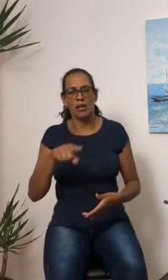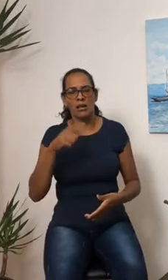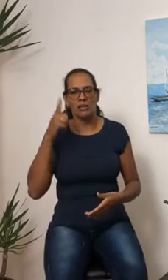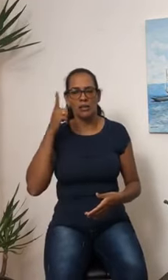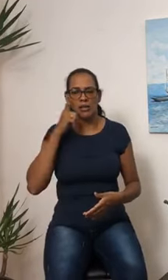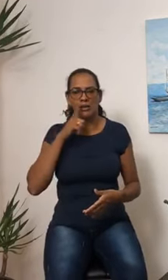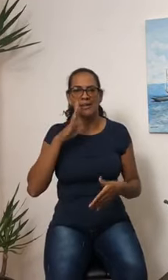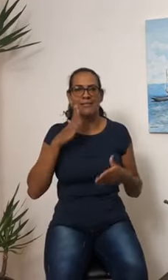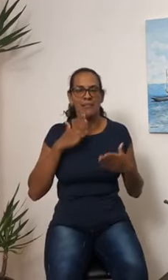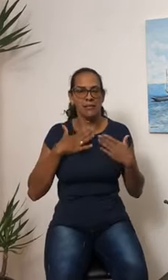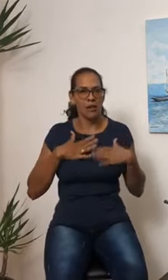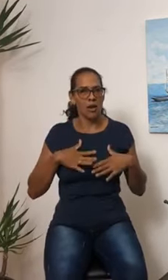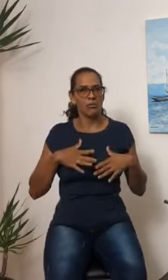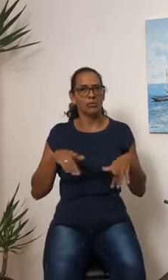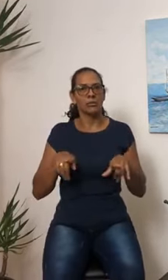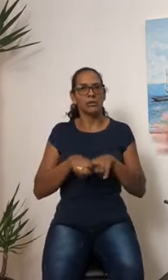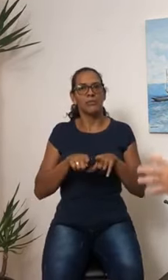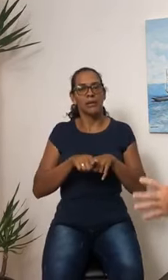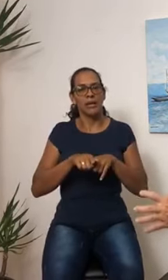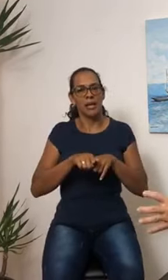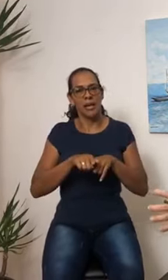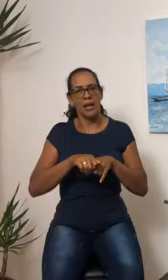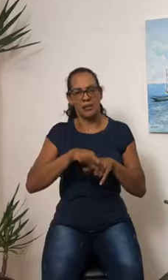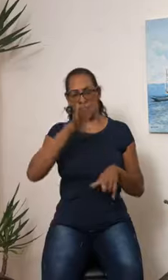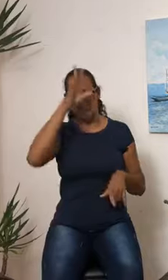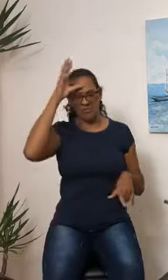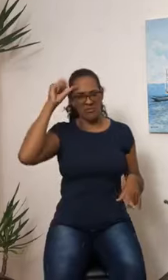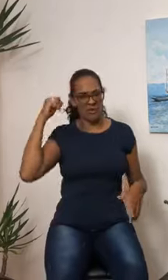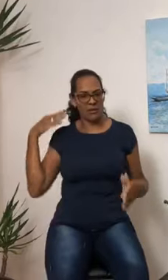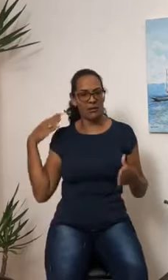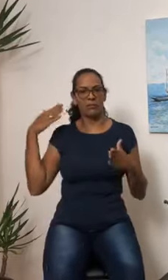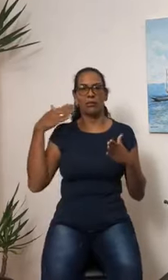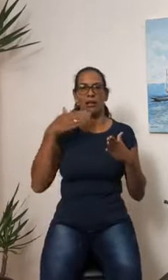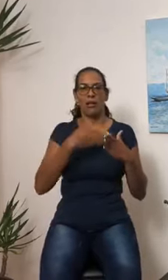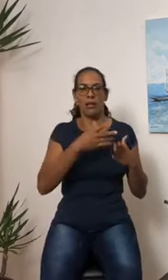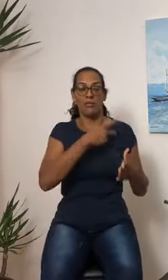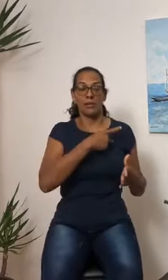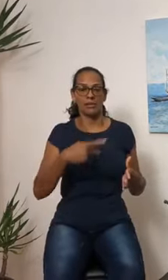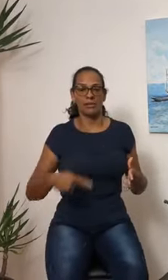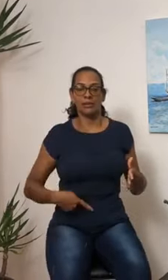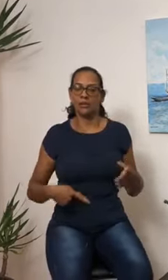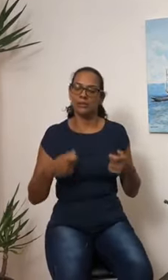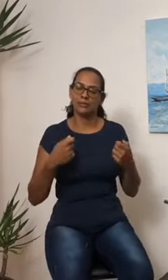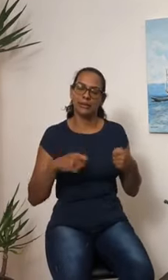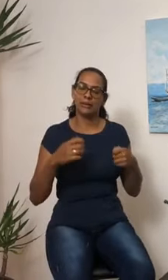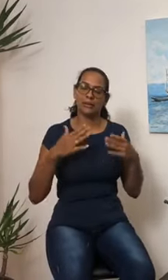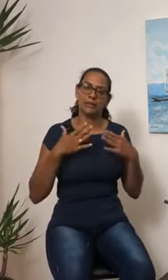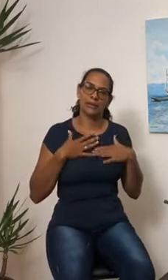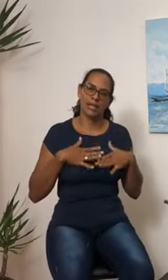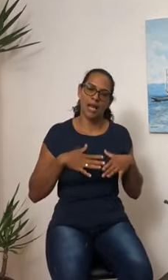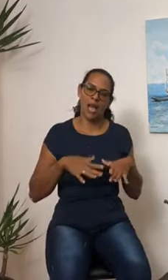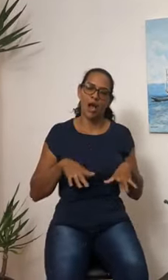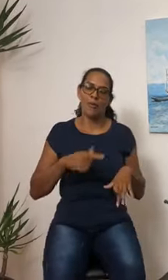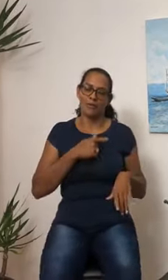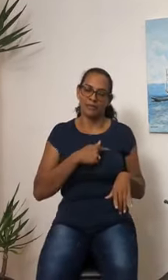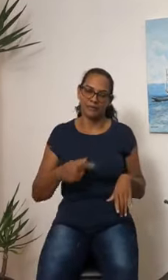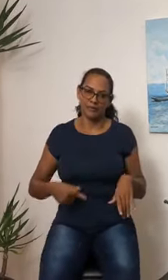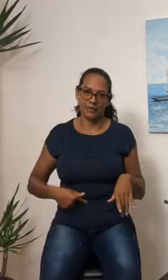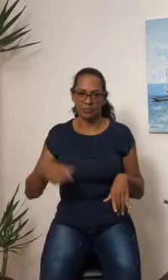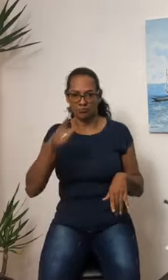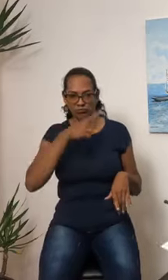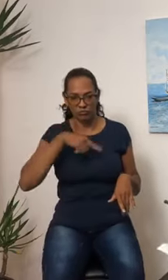tranquilidade. do prefeito ao presidente da república, que eles tenham tranquilidade de governar e a